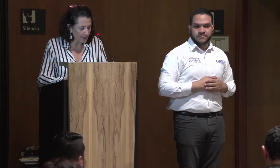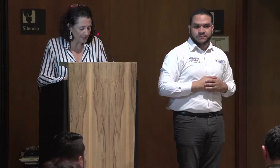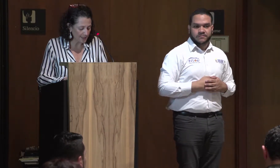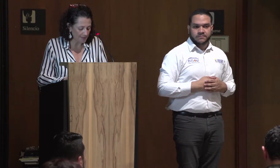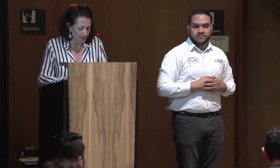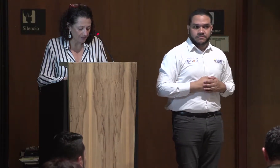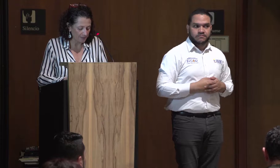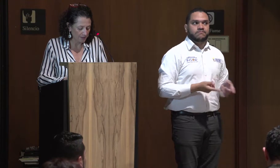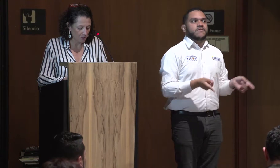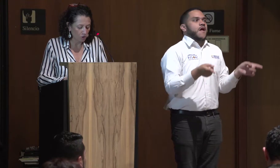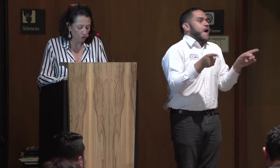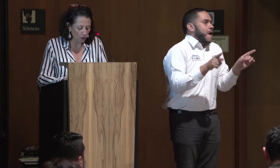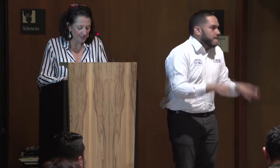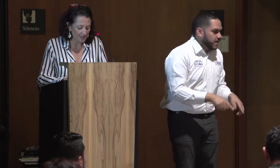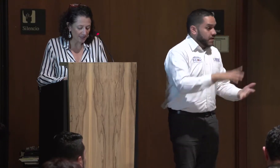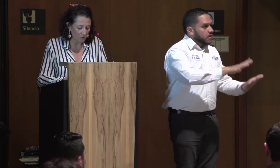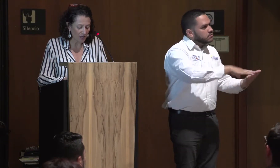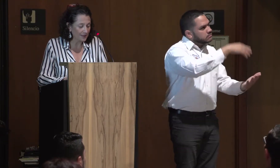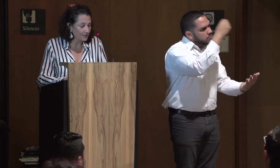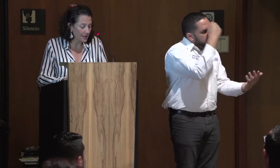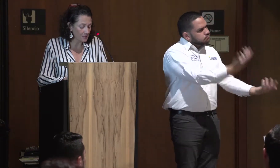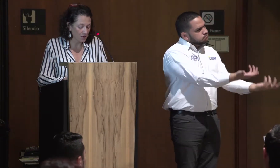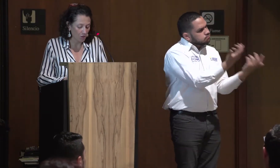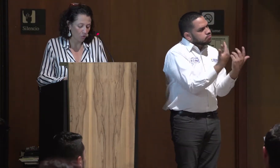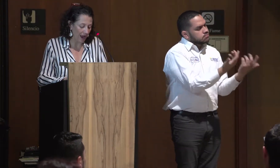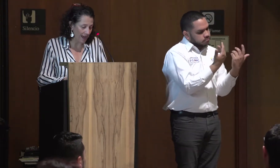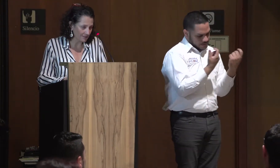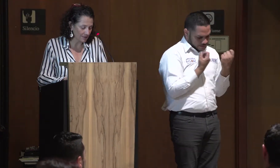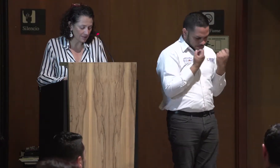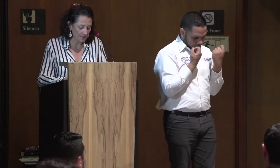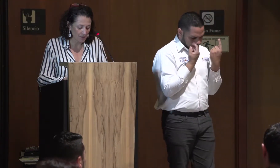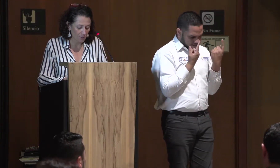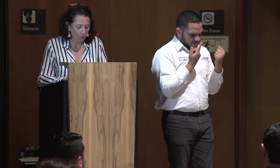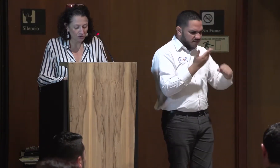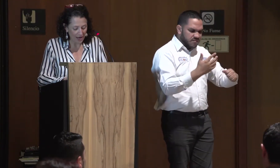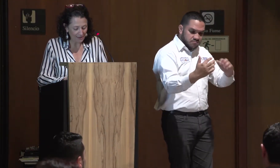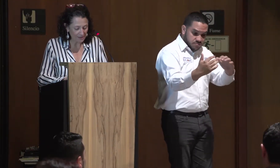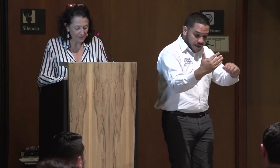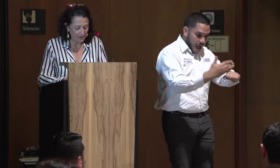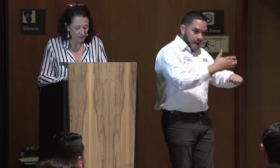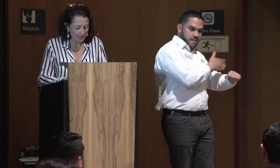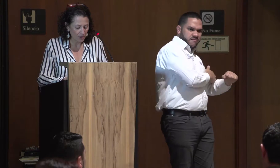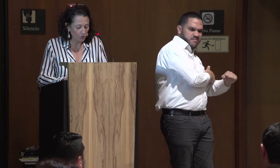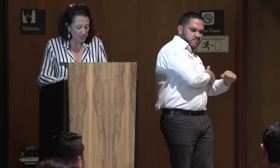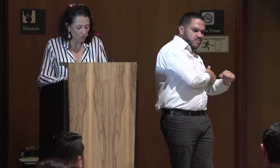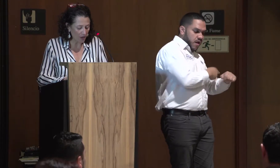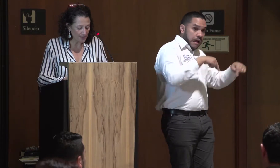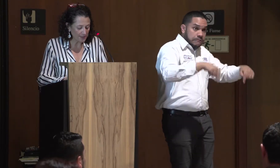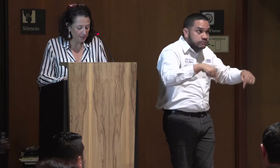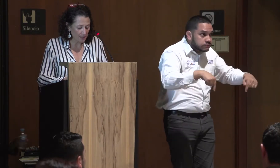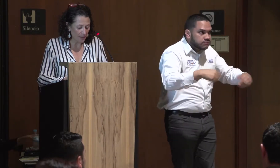llegó otra enseñanza. Todos necesitamos entender un antes, un durante y